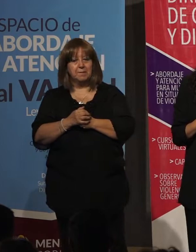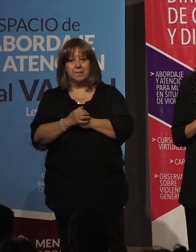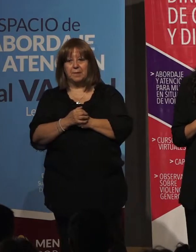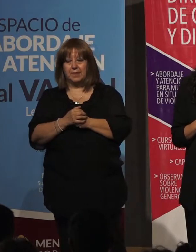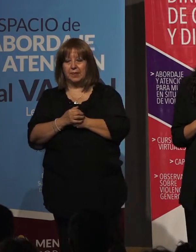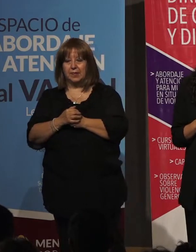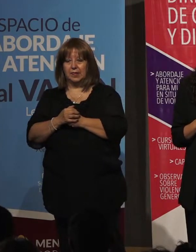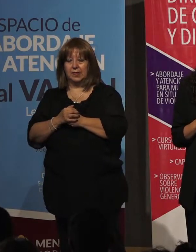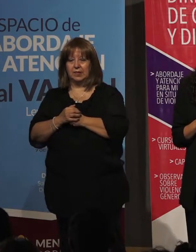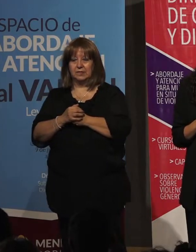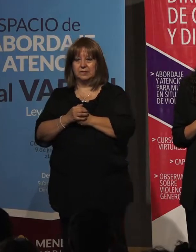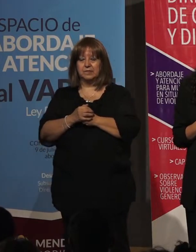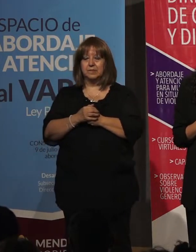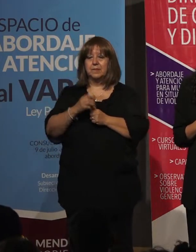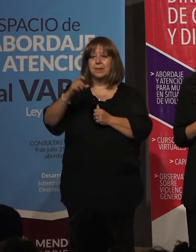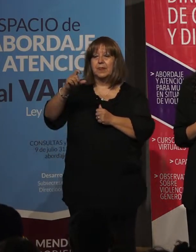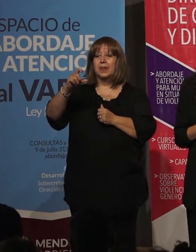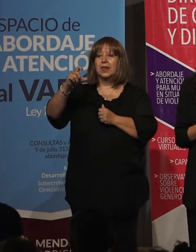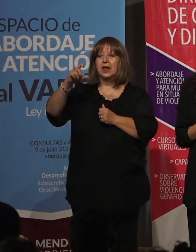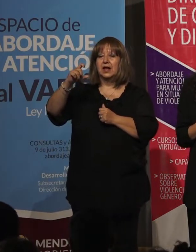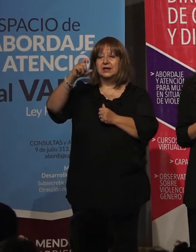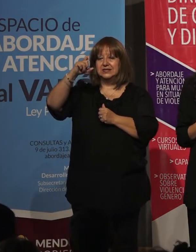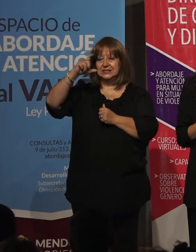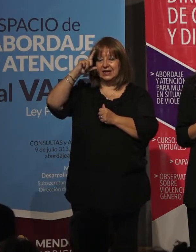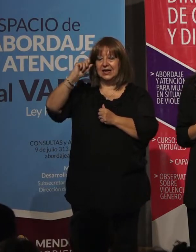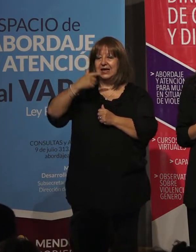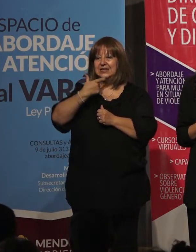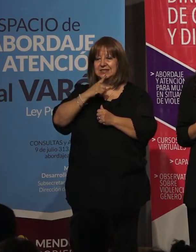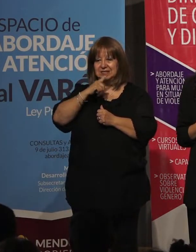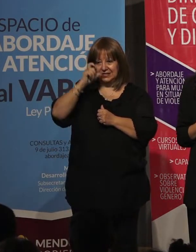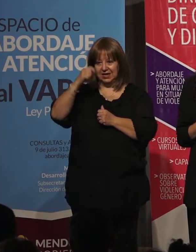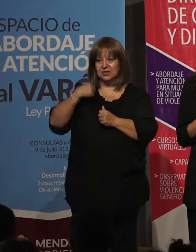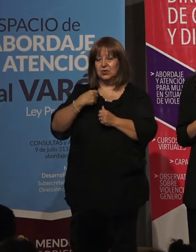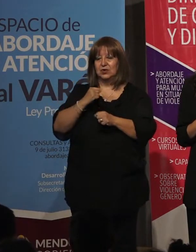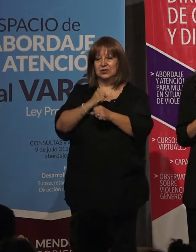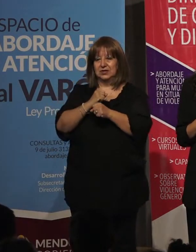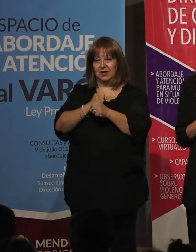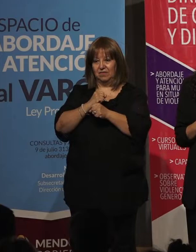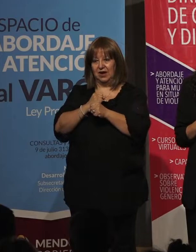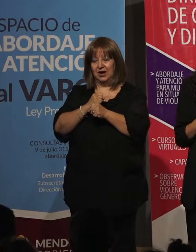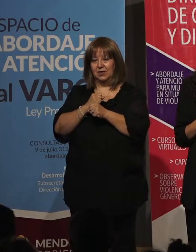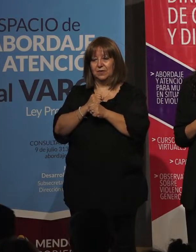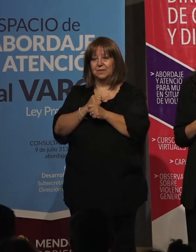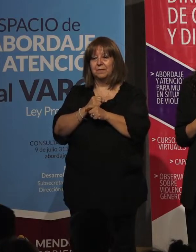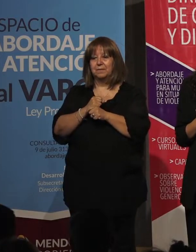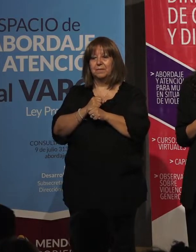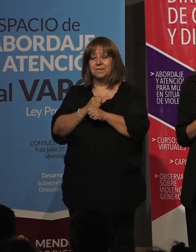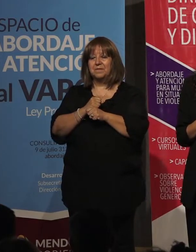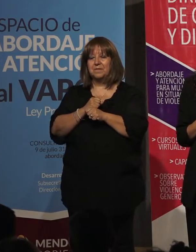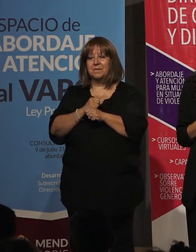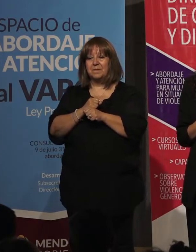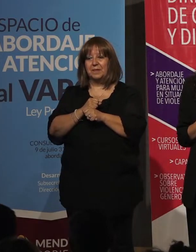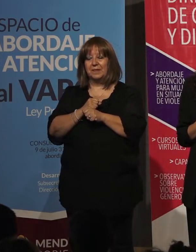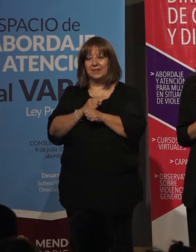Aparte, perdón, ¿qué tal? Mi nombre es Celeste, yo trabajo en la Dirección de Género y Diversidad de la provincia. ¿Cómo está Celeste? Somos parecidas, lo sé.